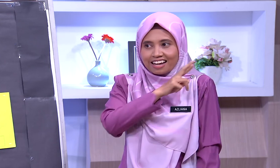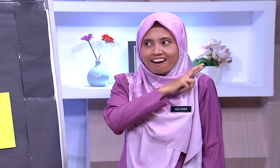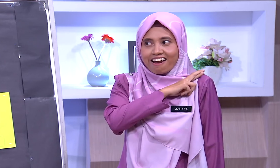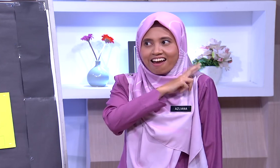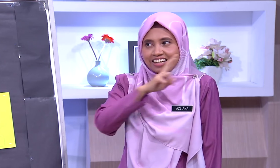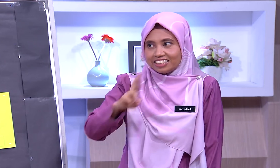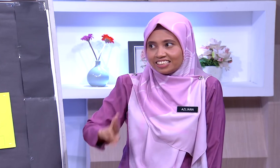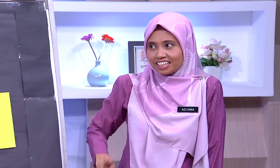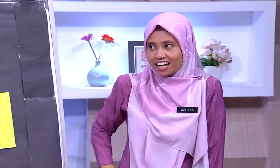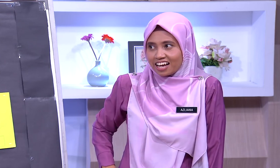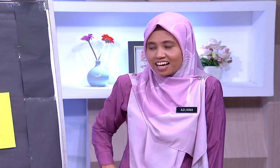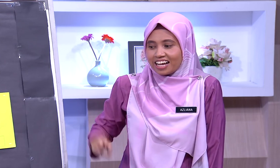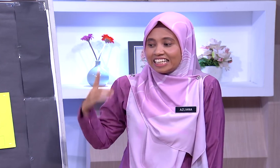Raja kita